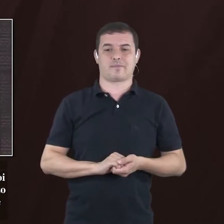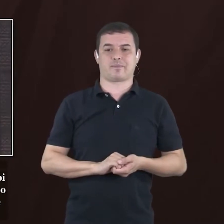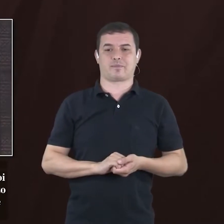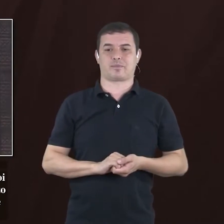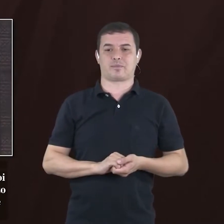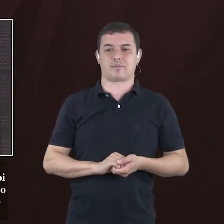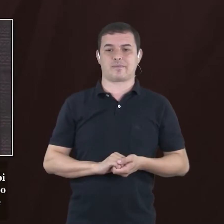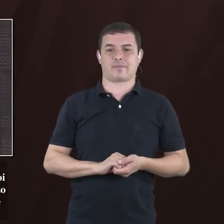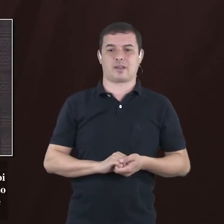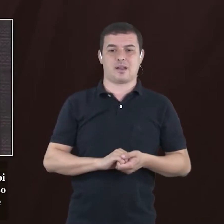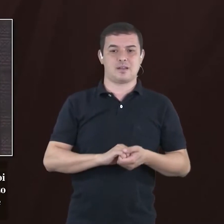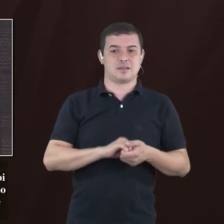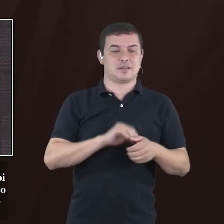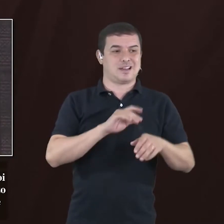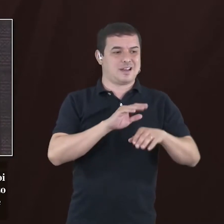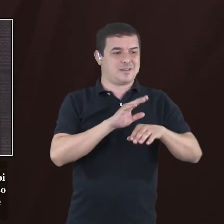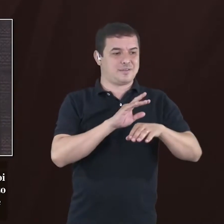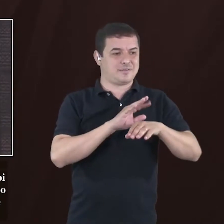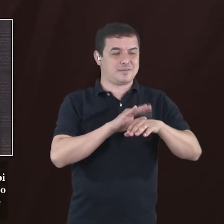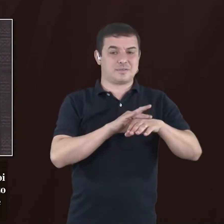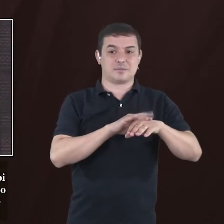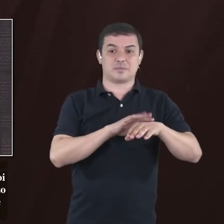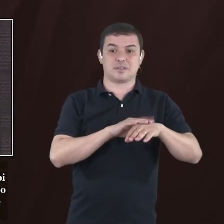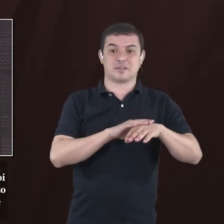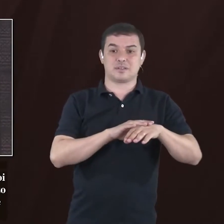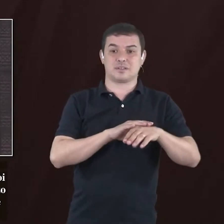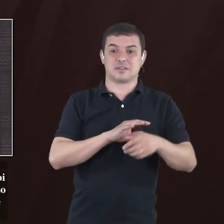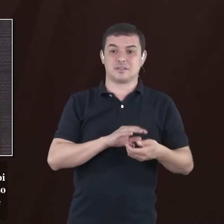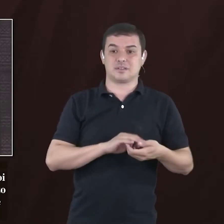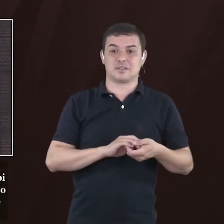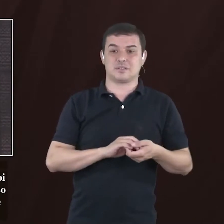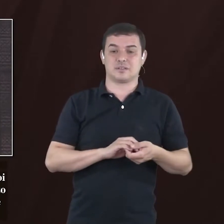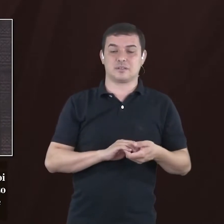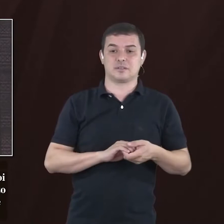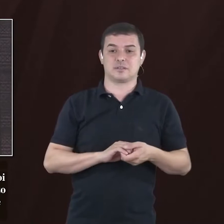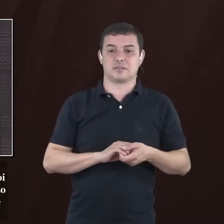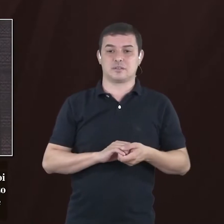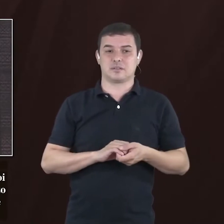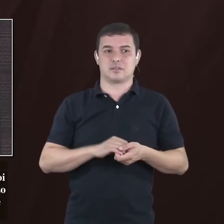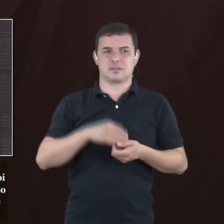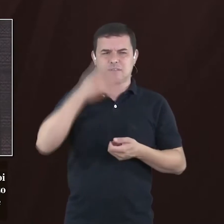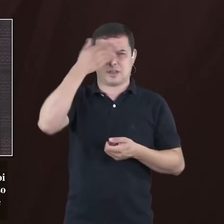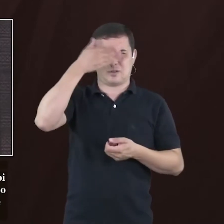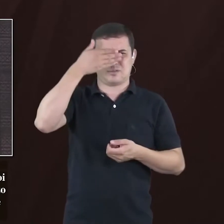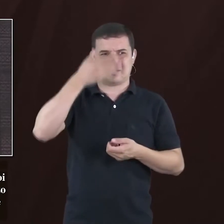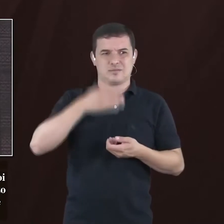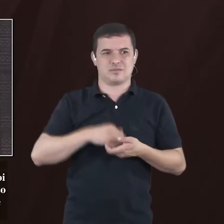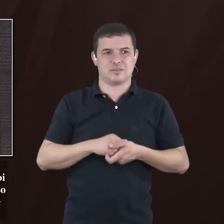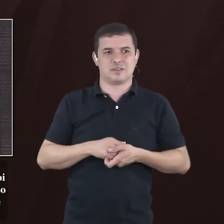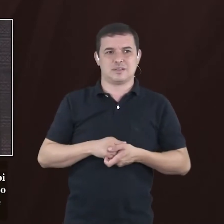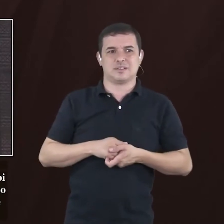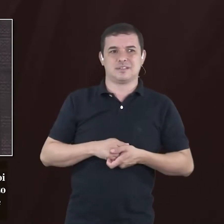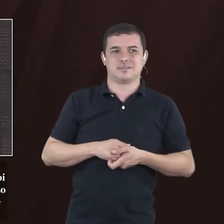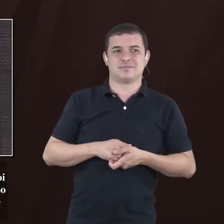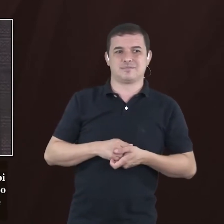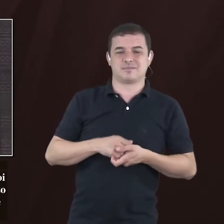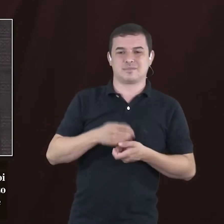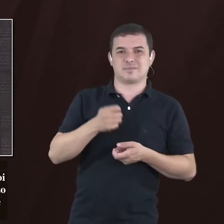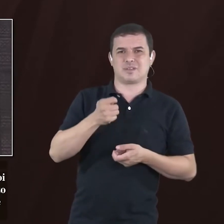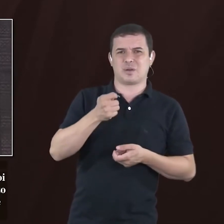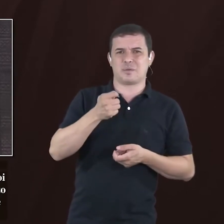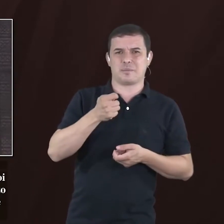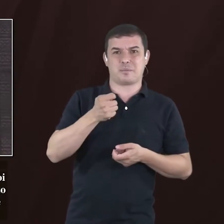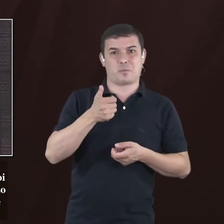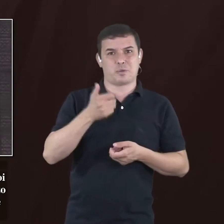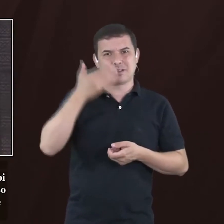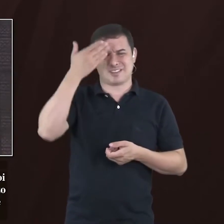a enfermidade de Paulo muito provavelmente seja nos olhos, e devia estar com uma aparência repugnante,